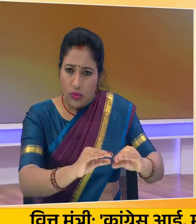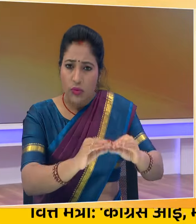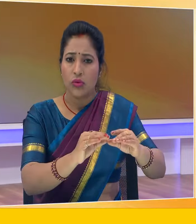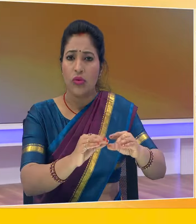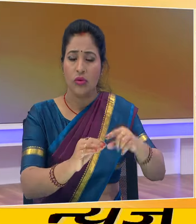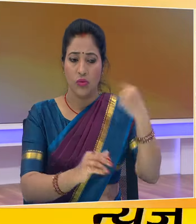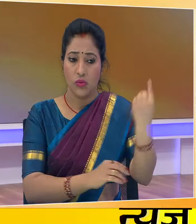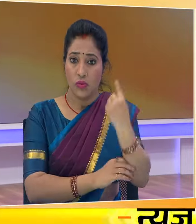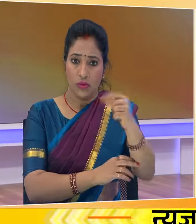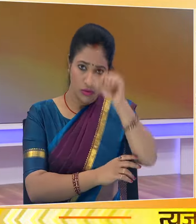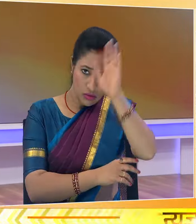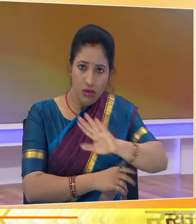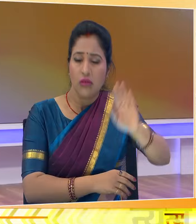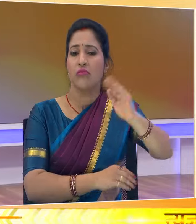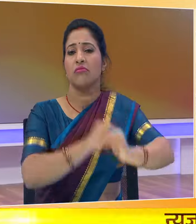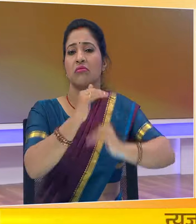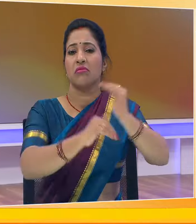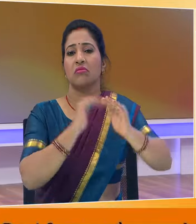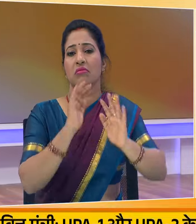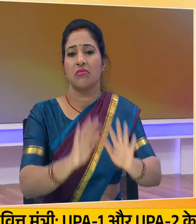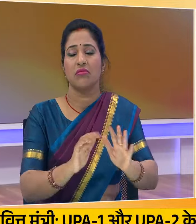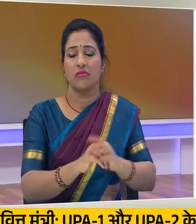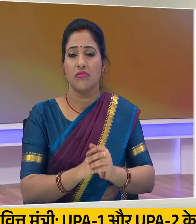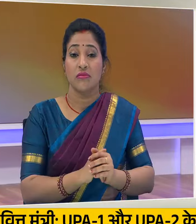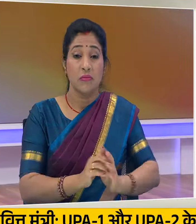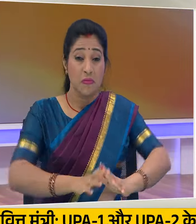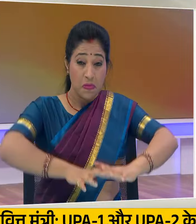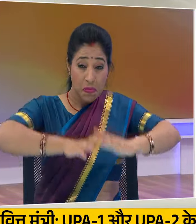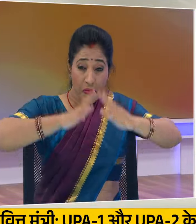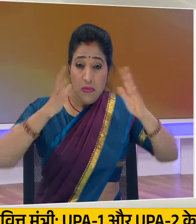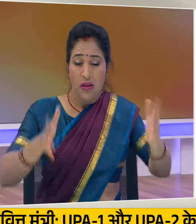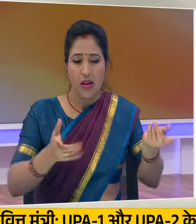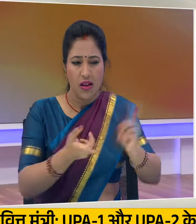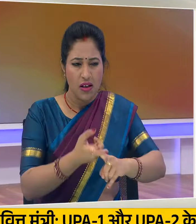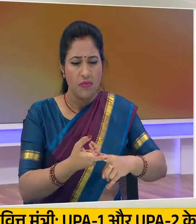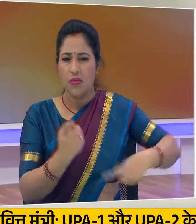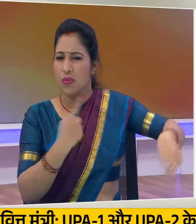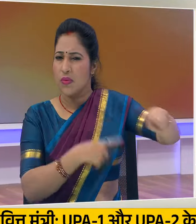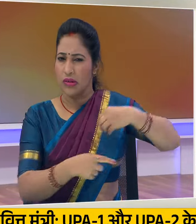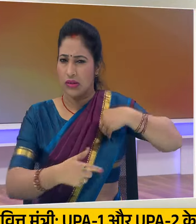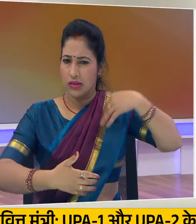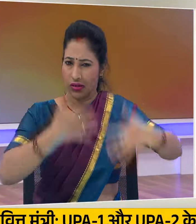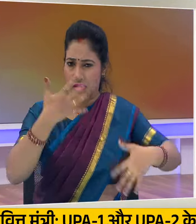इकलौता देश है। इतनी बड़ी महामारी के बावजूद